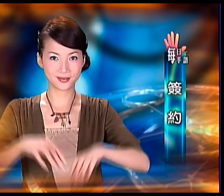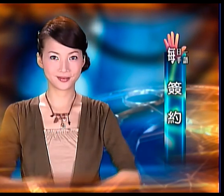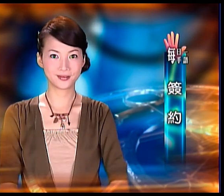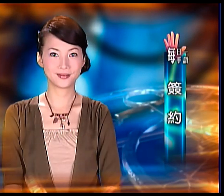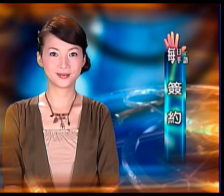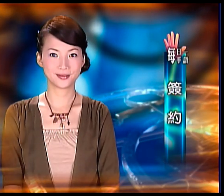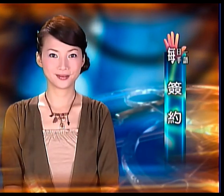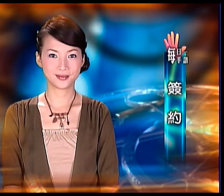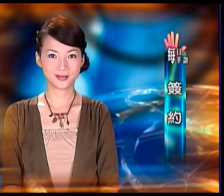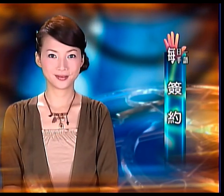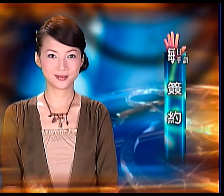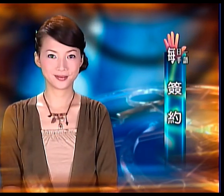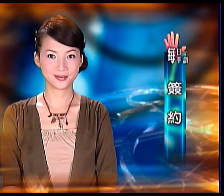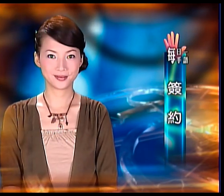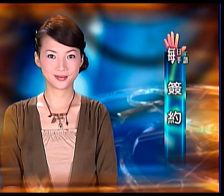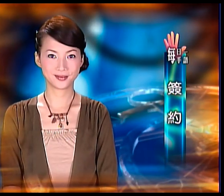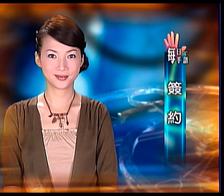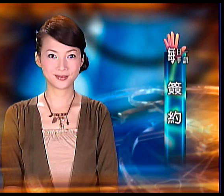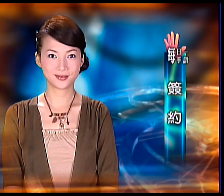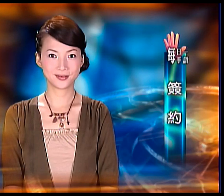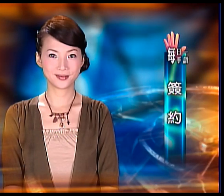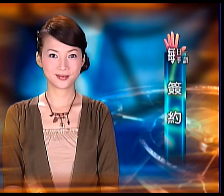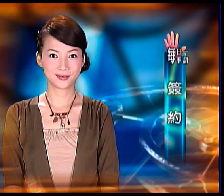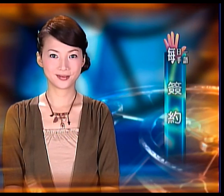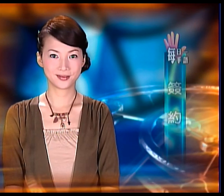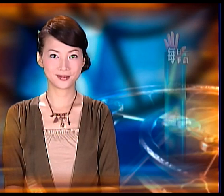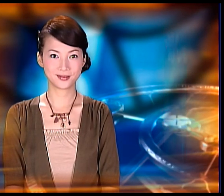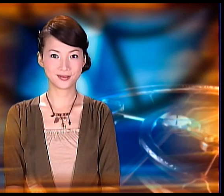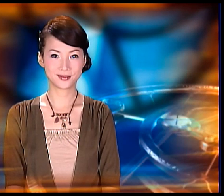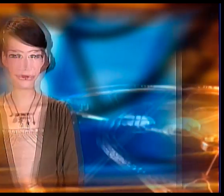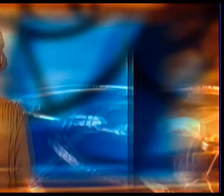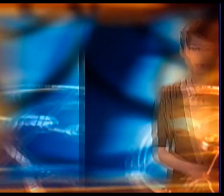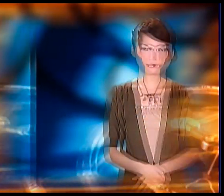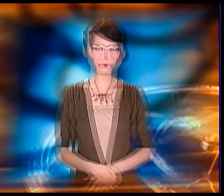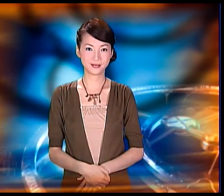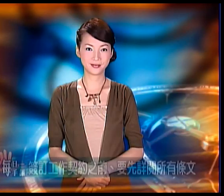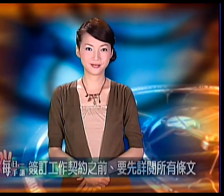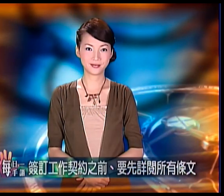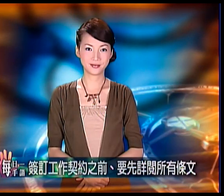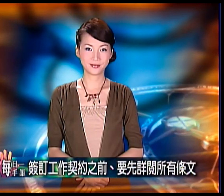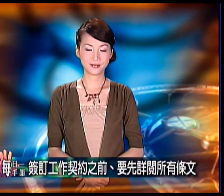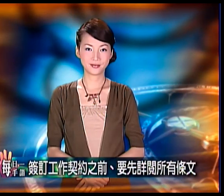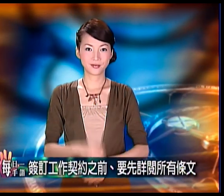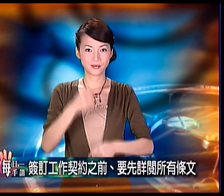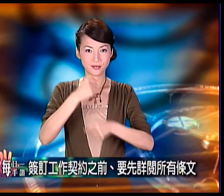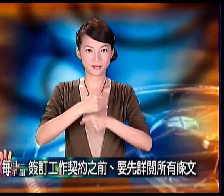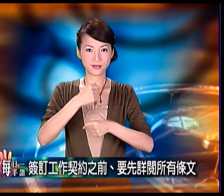乙双方在契约上做签章的动作。签订工作